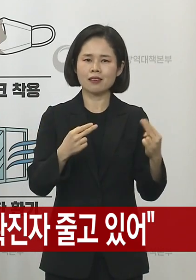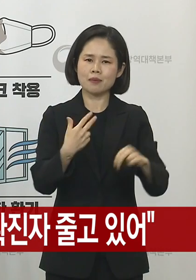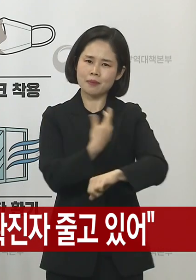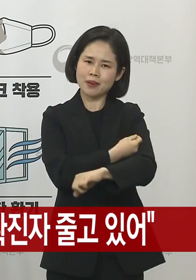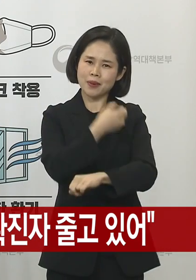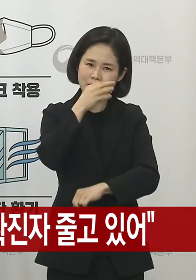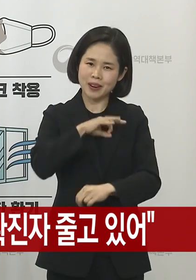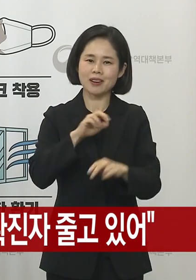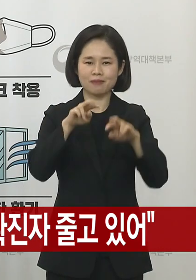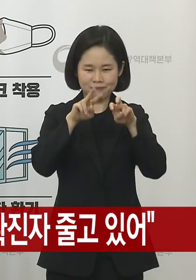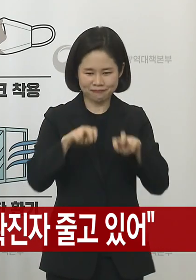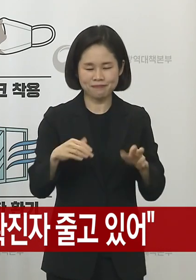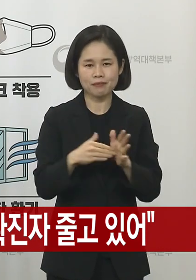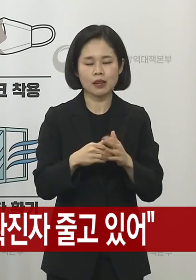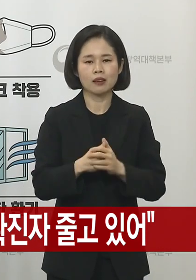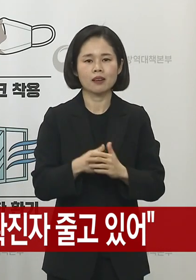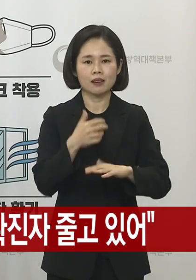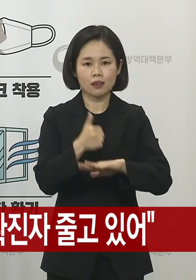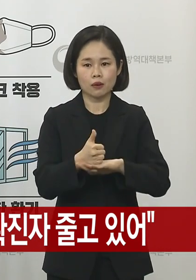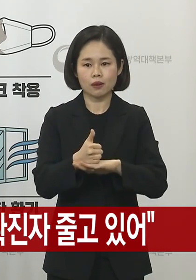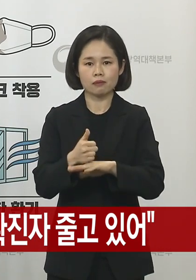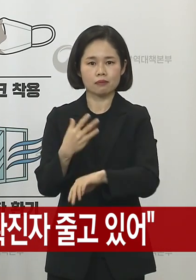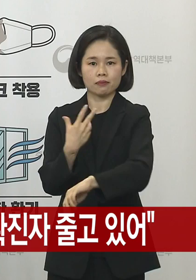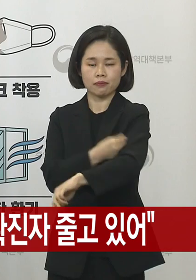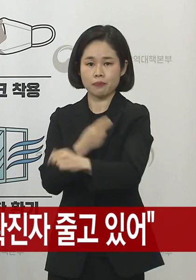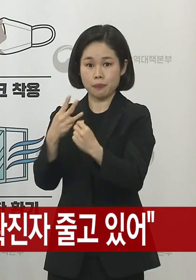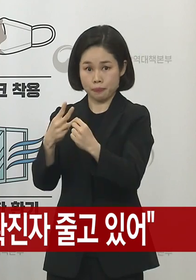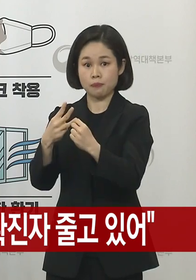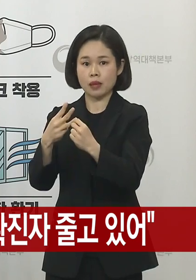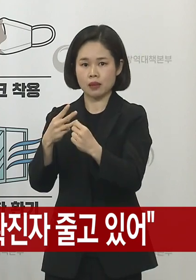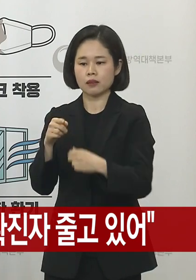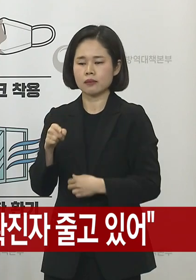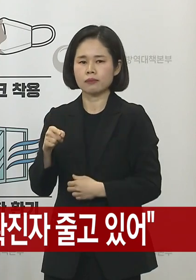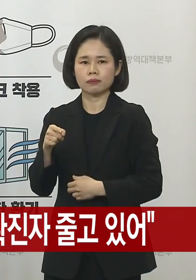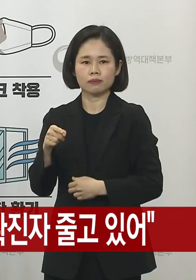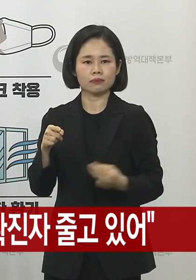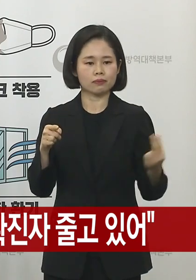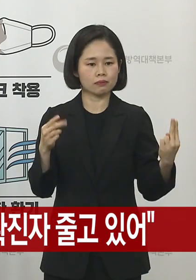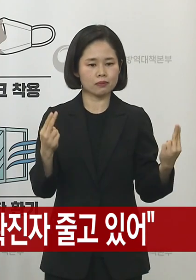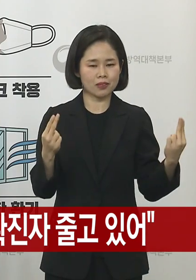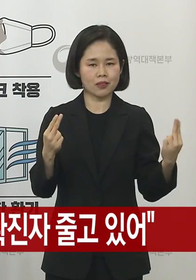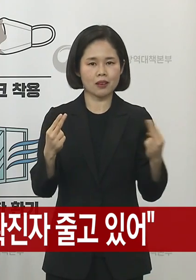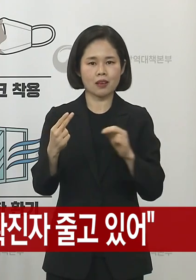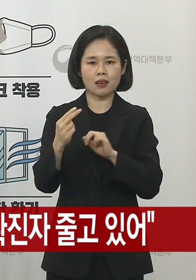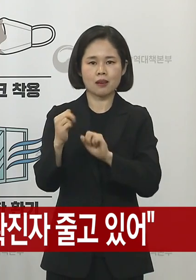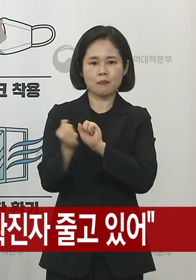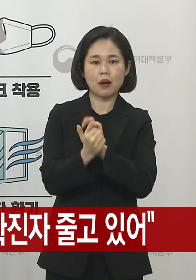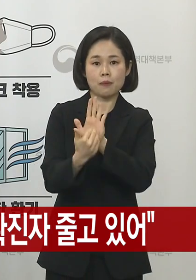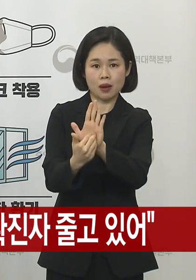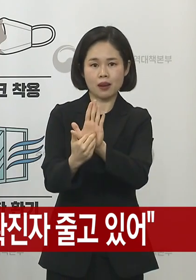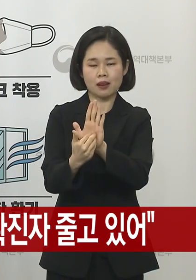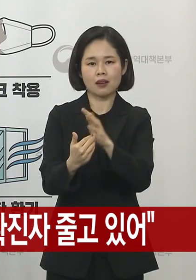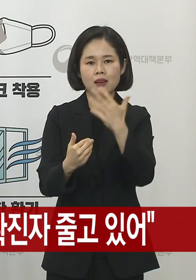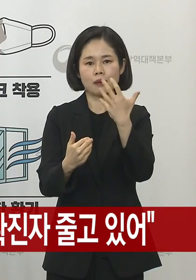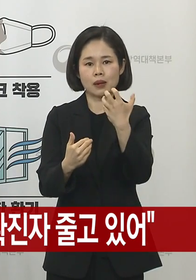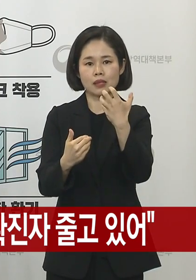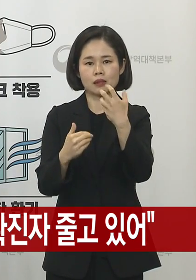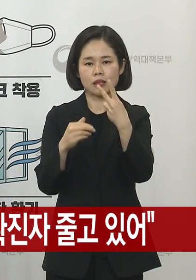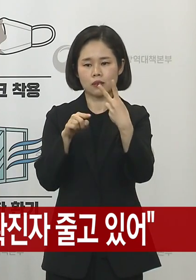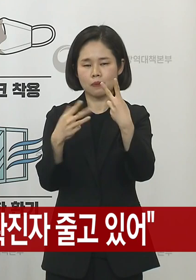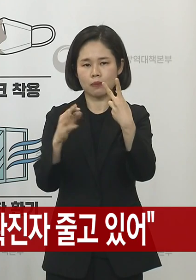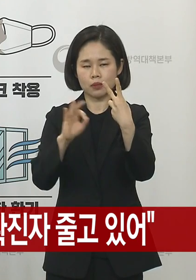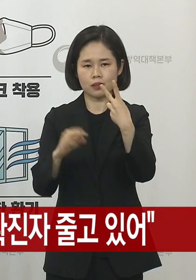효과를 분석하였습니다. 그 결과 3차 접종을 할 경우 2차 접종 시에 비해 감염 위험은